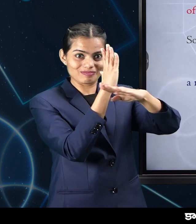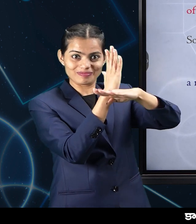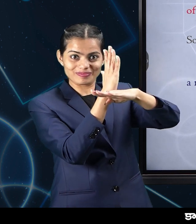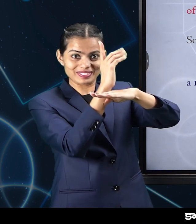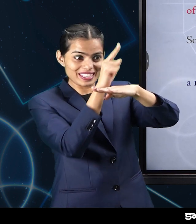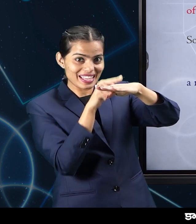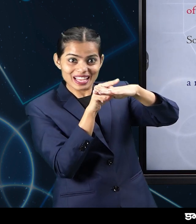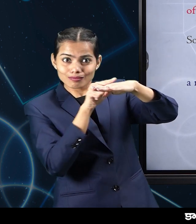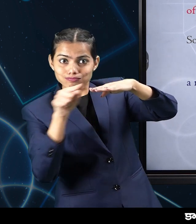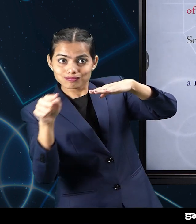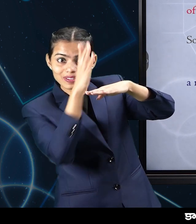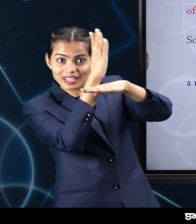అనేది లంబకోణ త్రిభుజం.